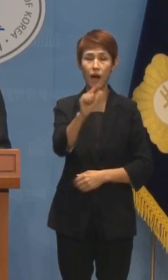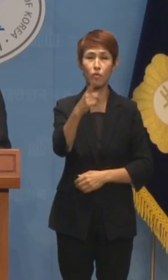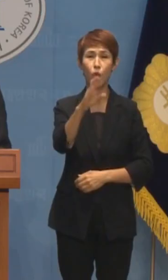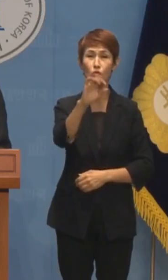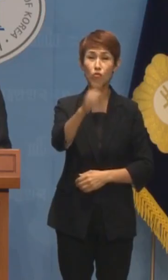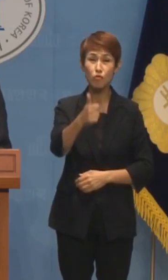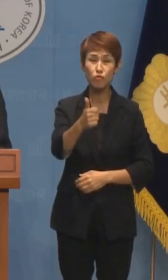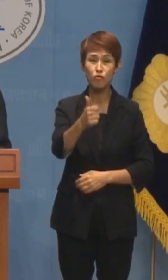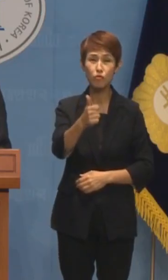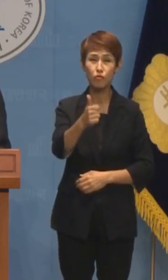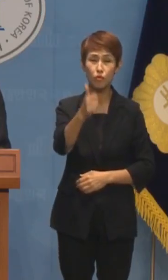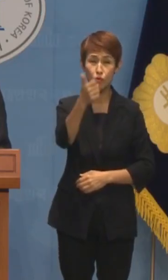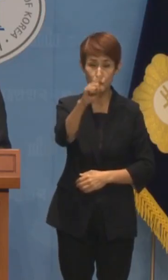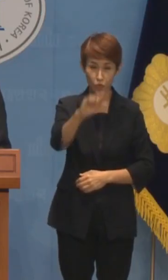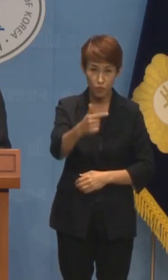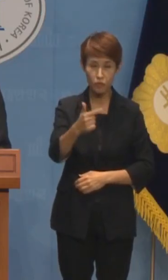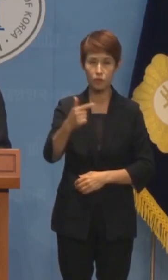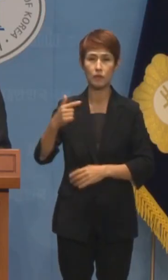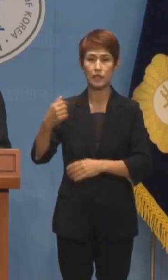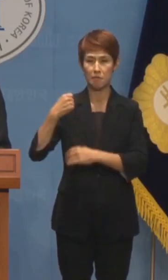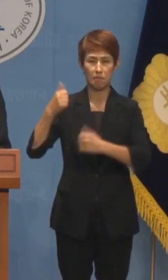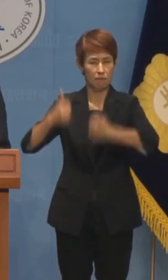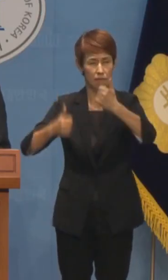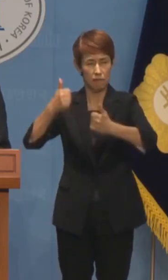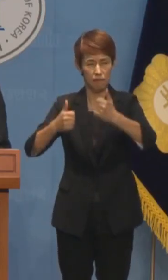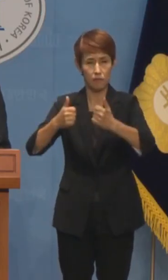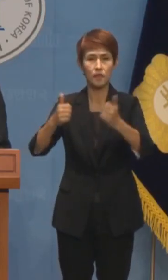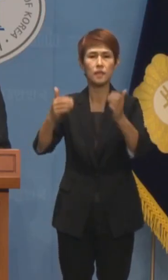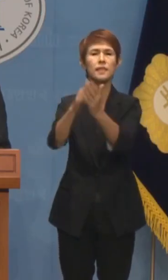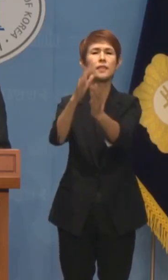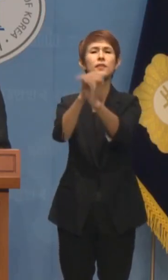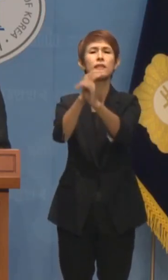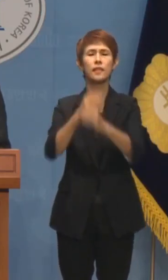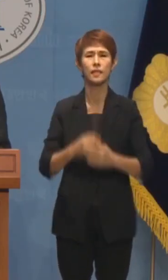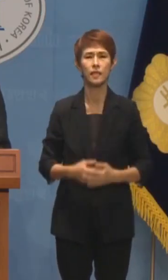주도권 싸움을 할 셈인지 답하십시오.